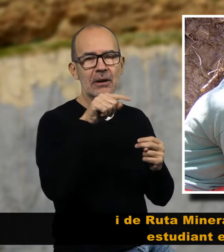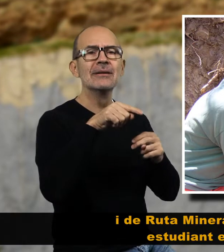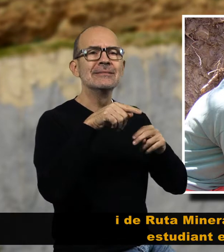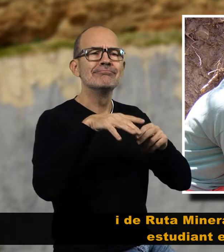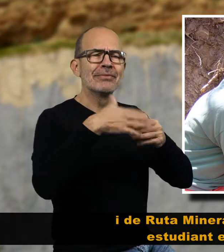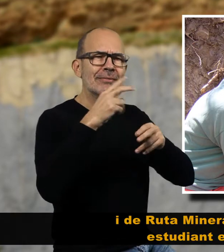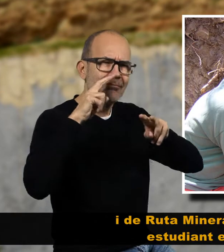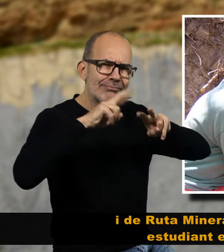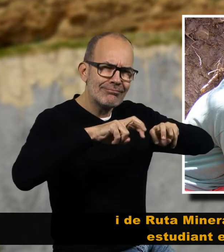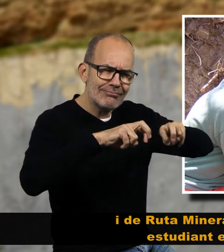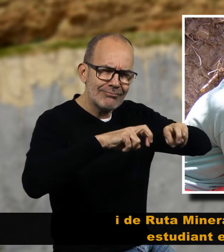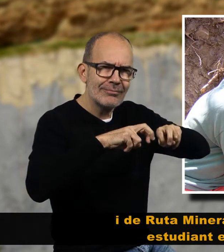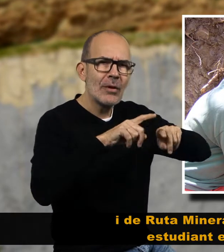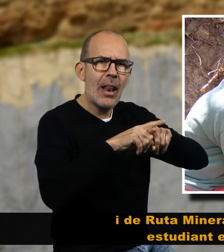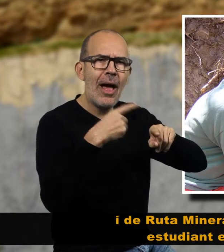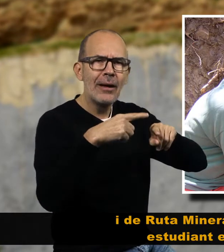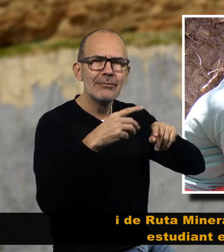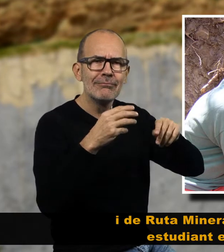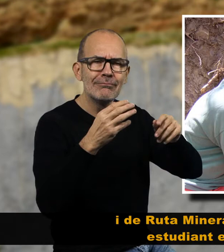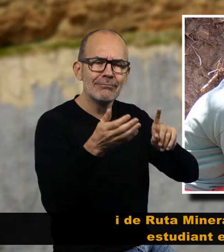han continuat estudiant el jaciment.